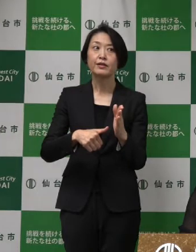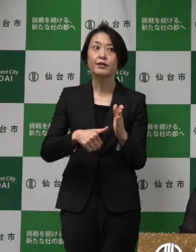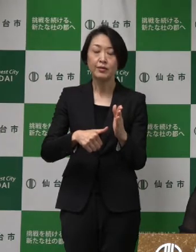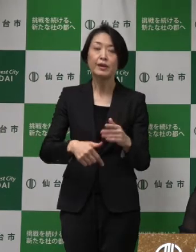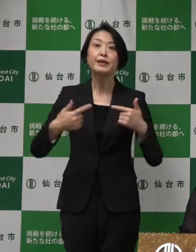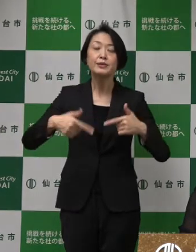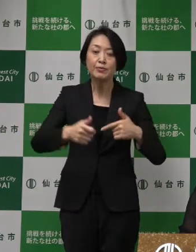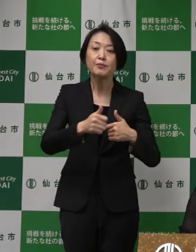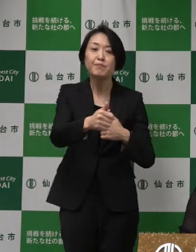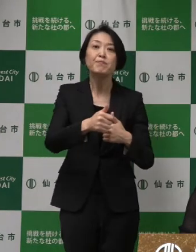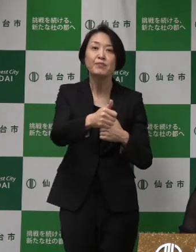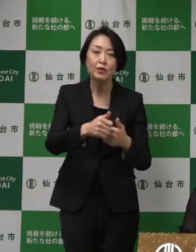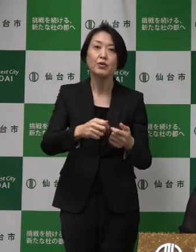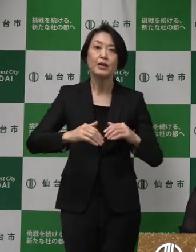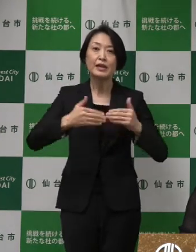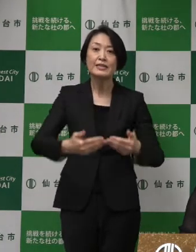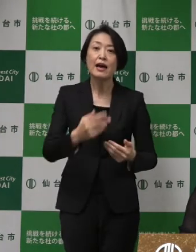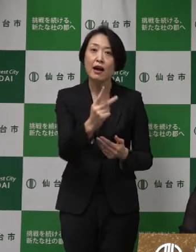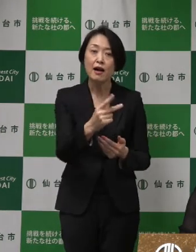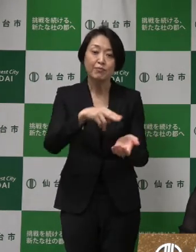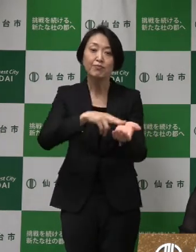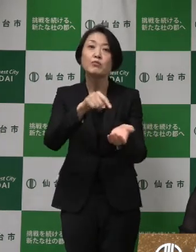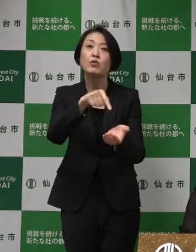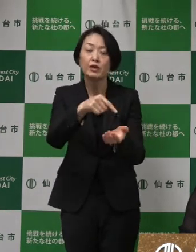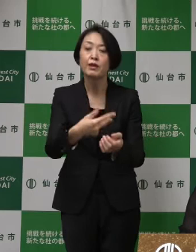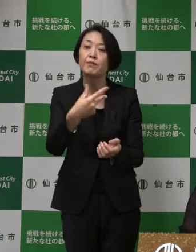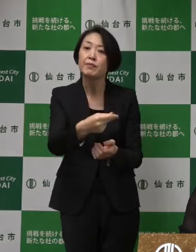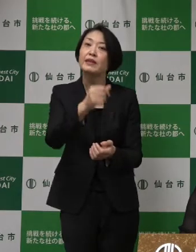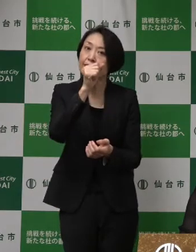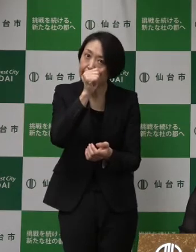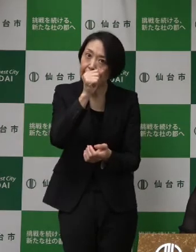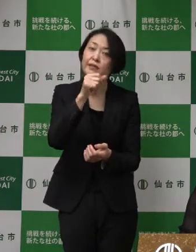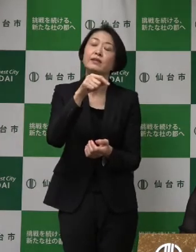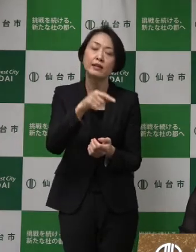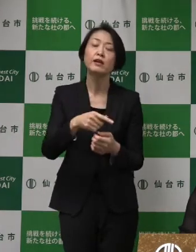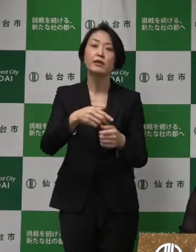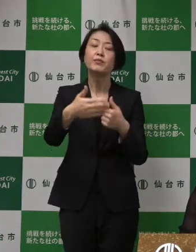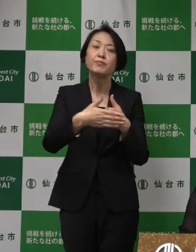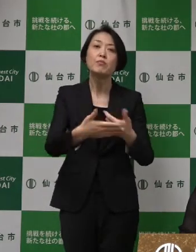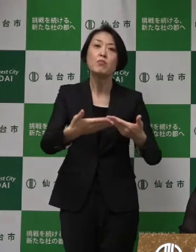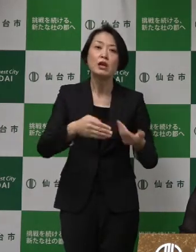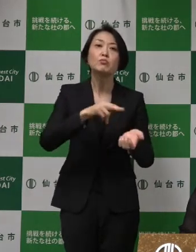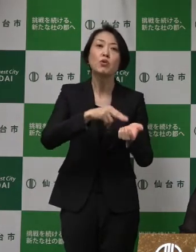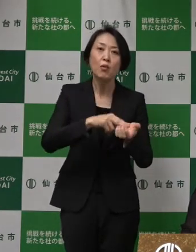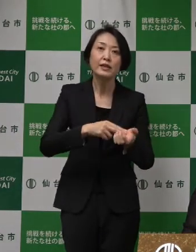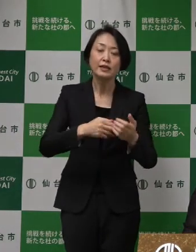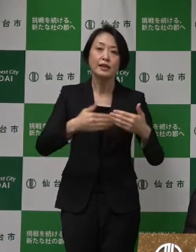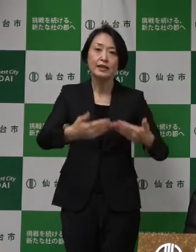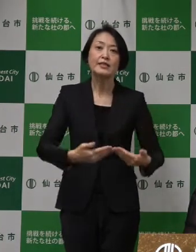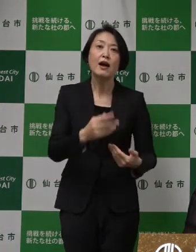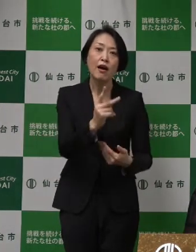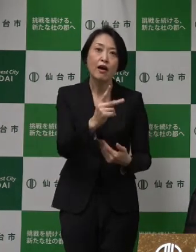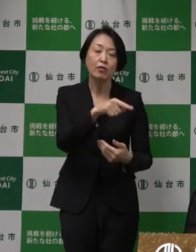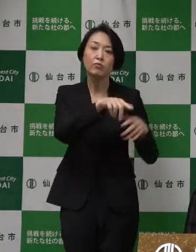番望ましいなというところなので、優先的に妊婦さんに接種していただくところを募っております。でこちらについては、ワクチンを